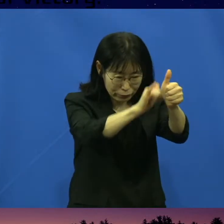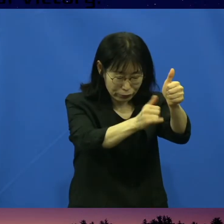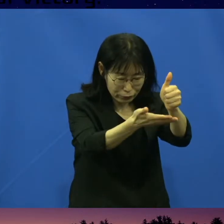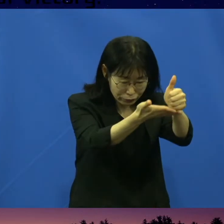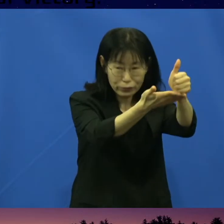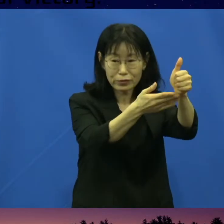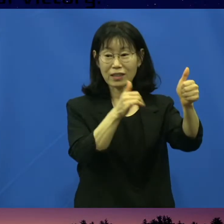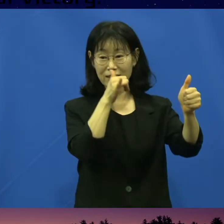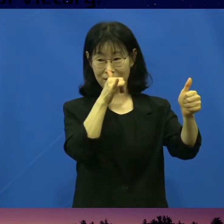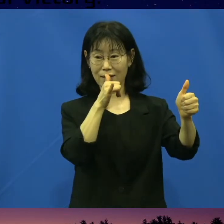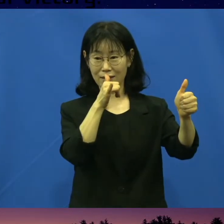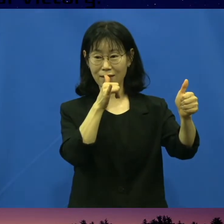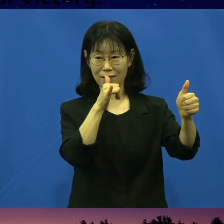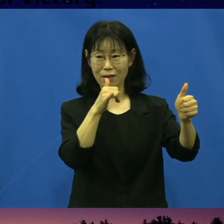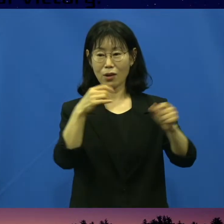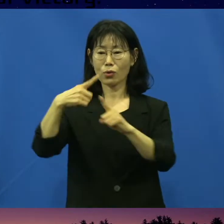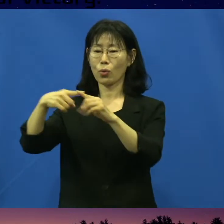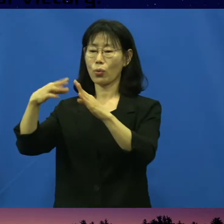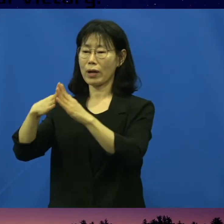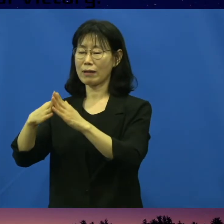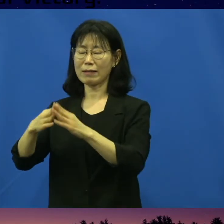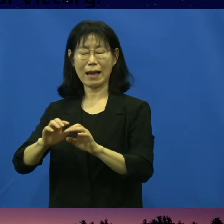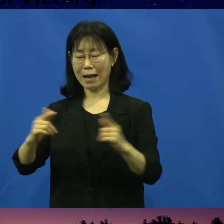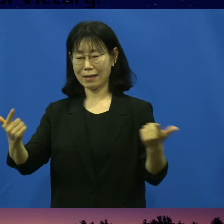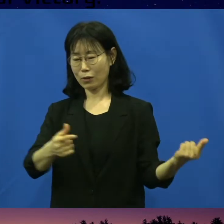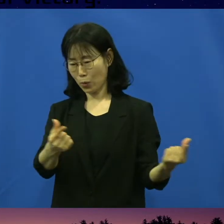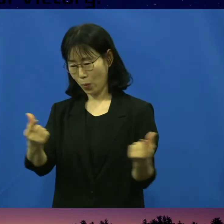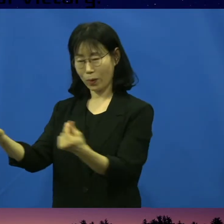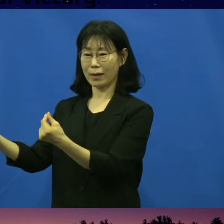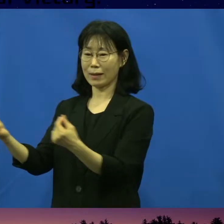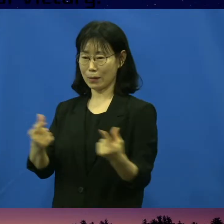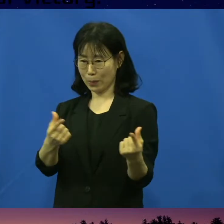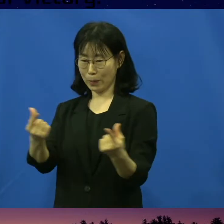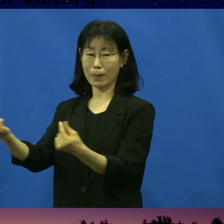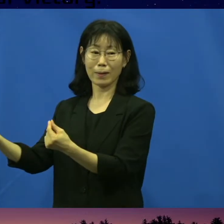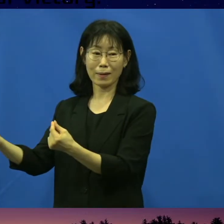벌써 1층에도 아무나 못 들어가죠.